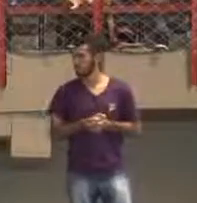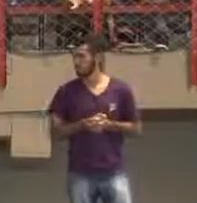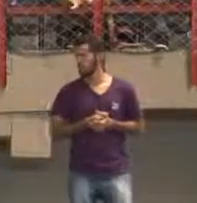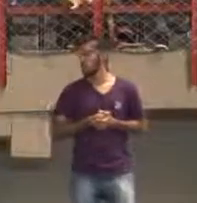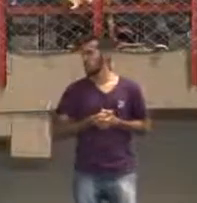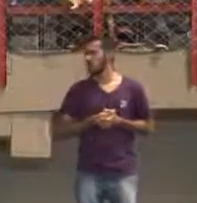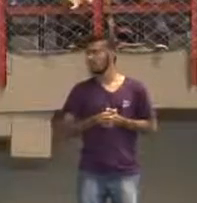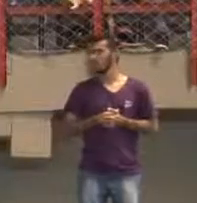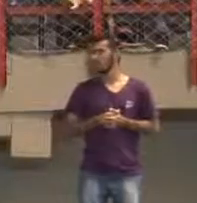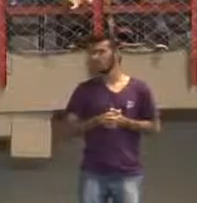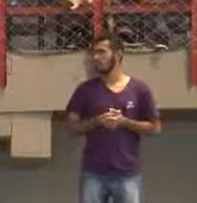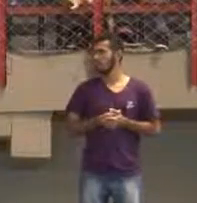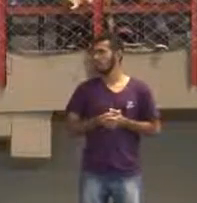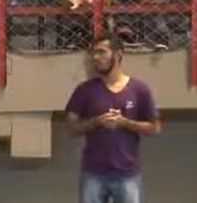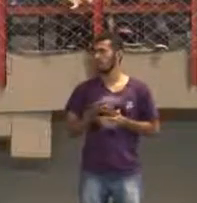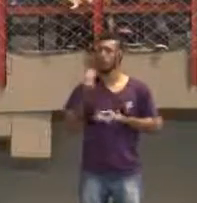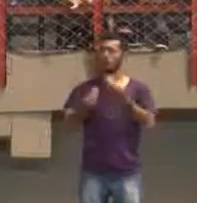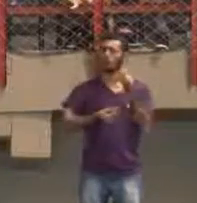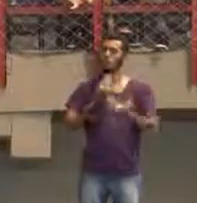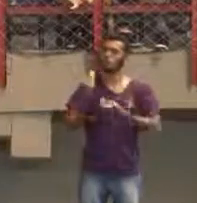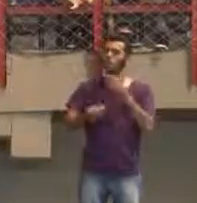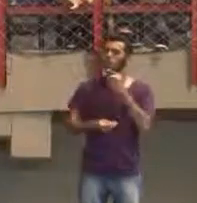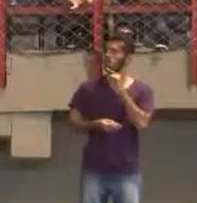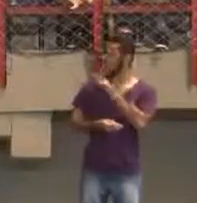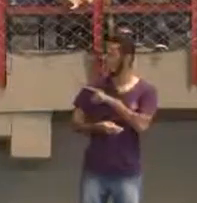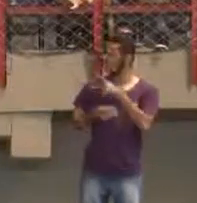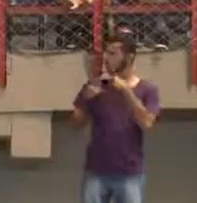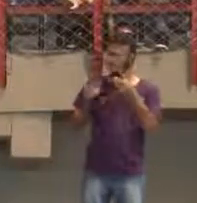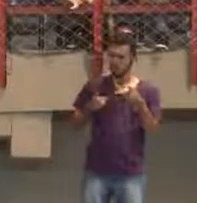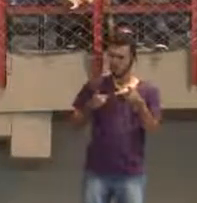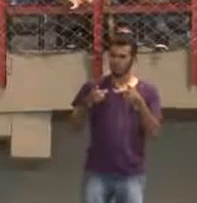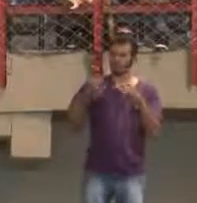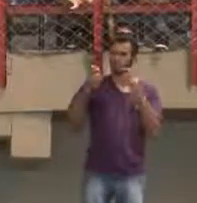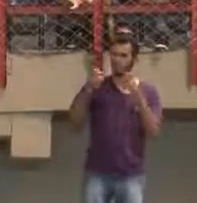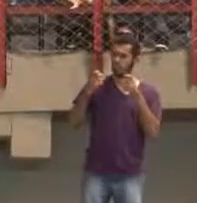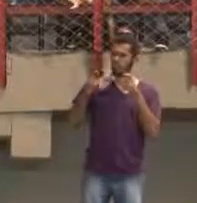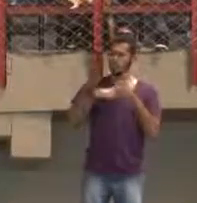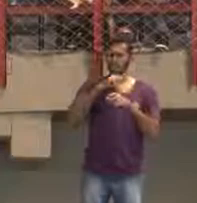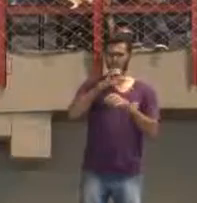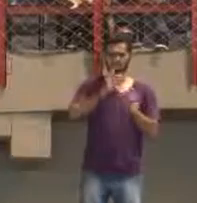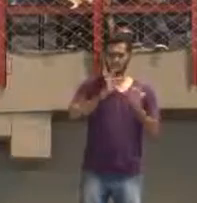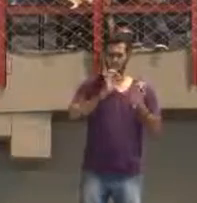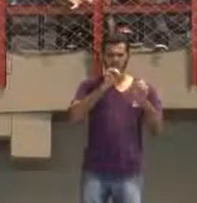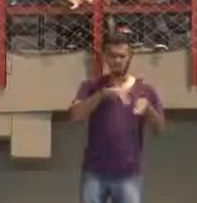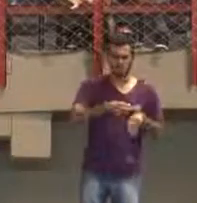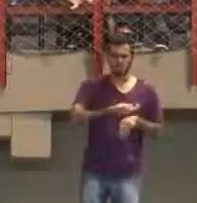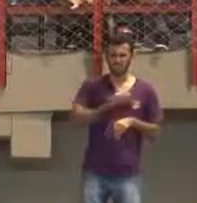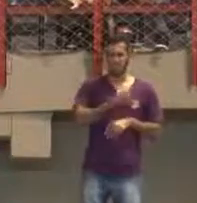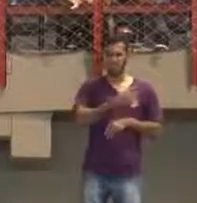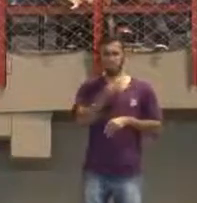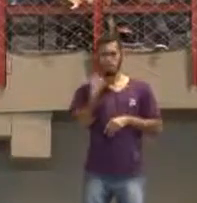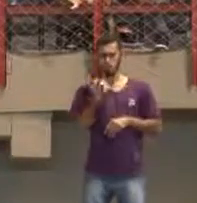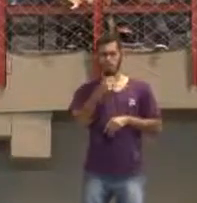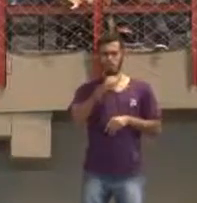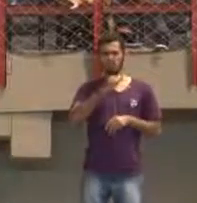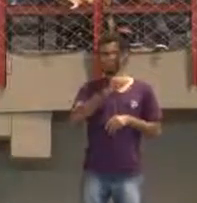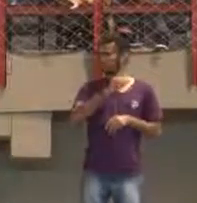como o senhor analisa o fim trágico de Luzia homem em Domingos Olímpio